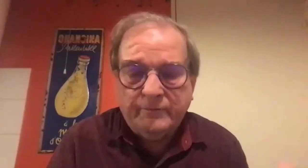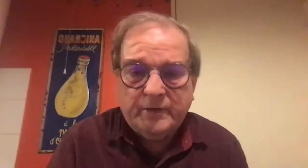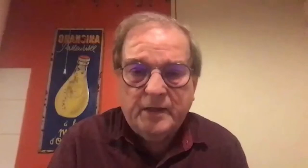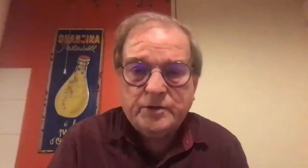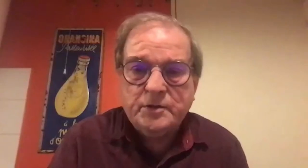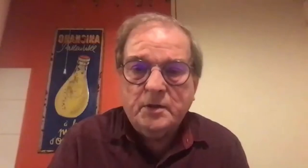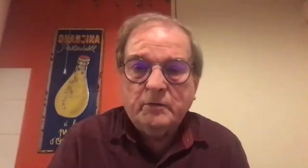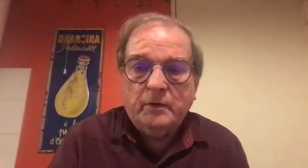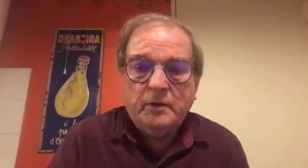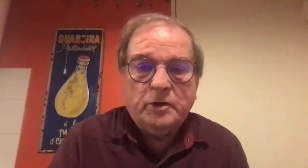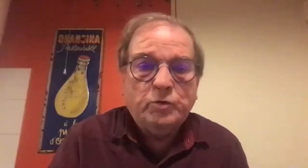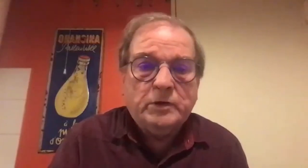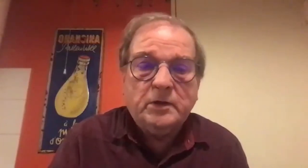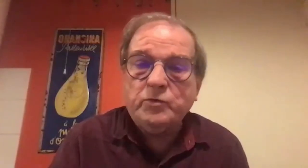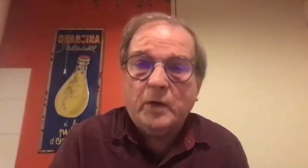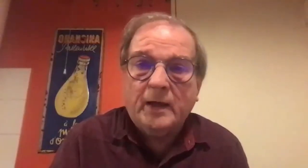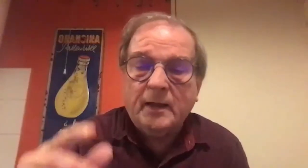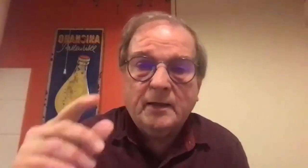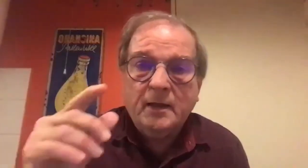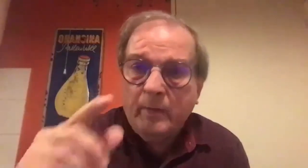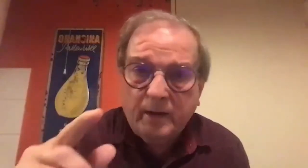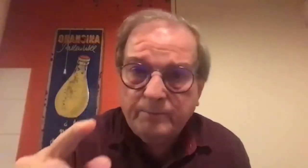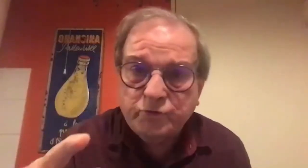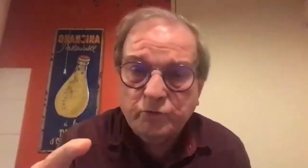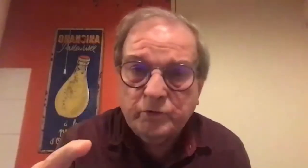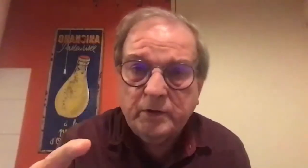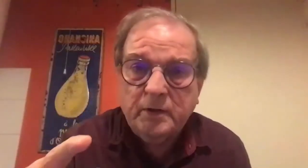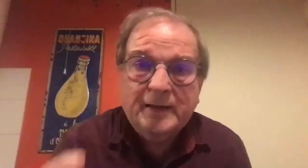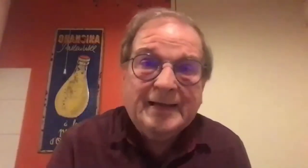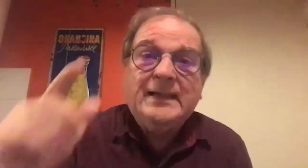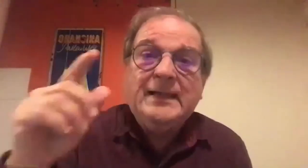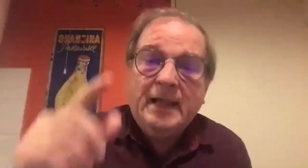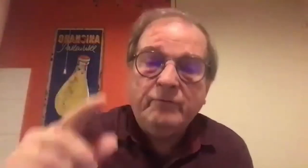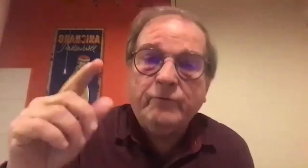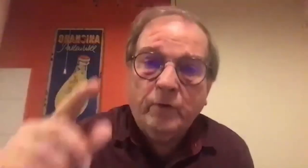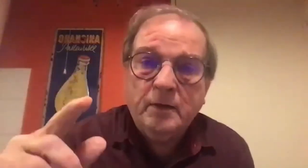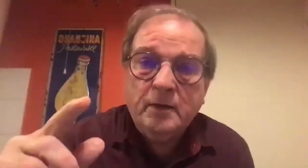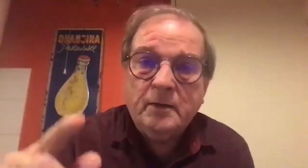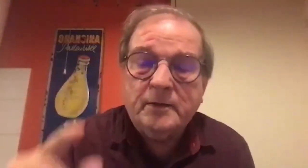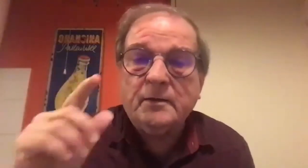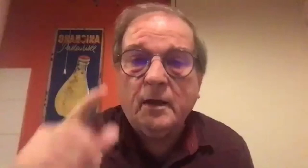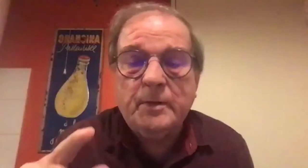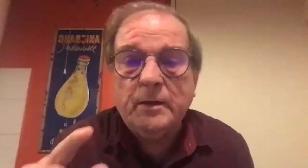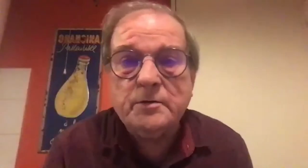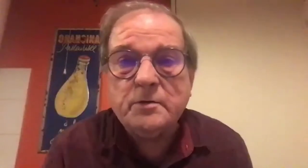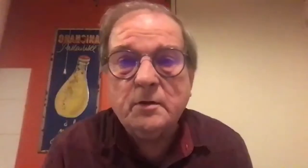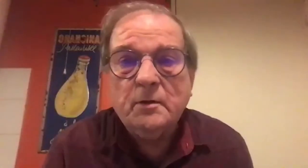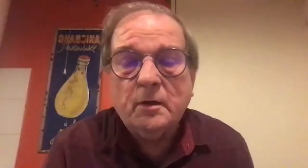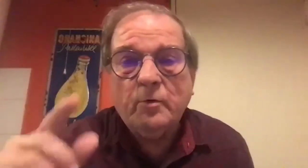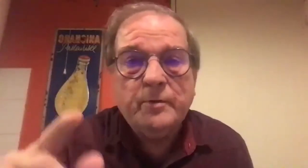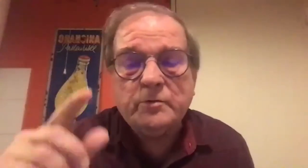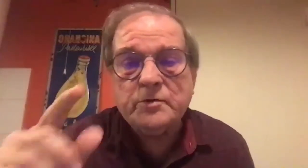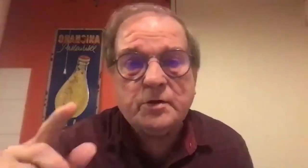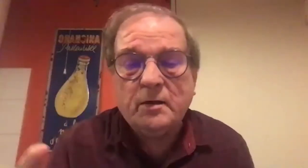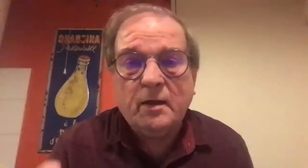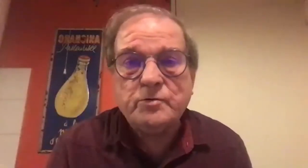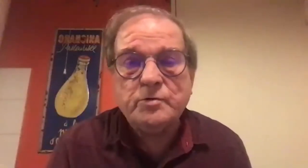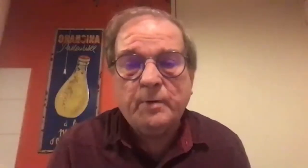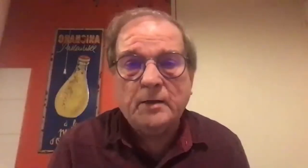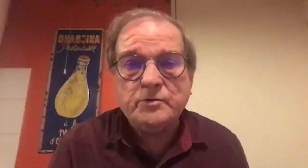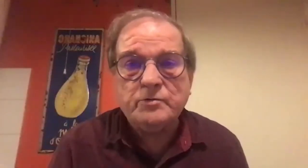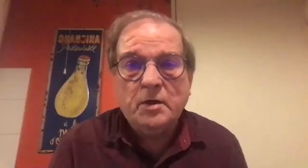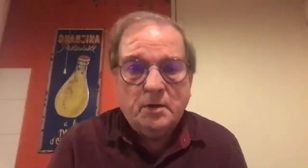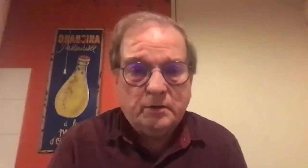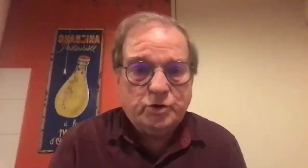é evidente, né? No entanto, ela não era absoluta e nem foi determinante em momentos